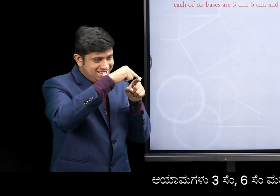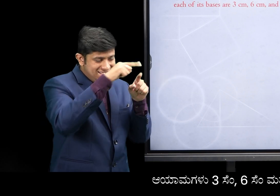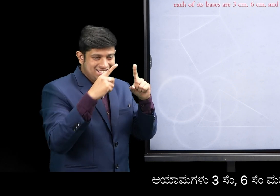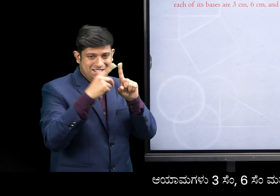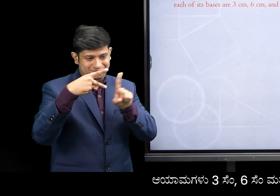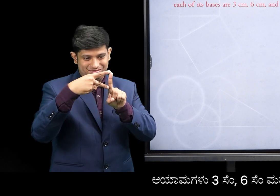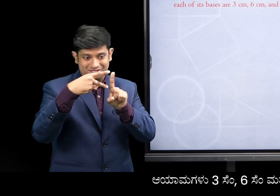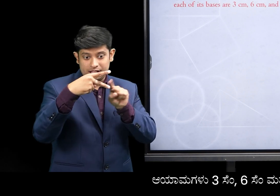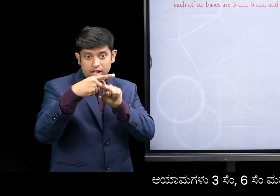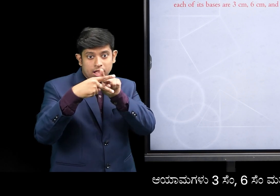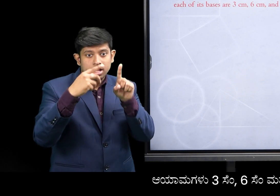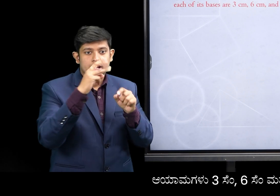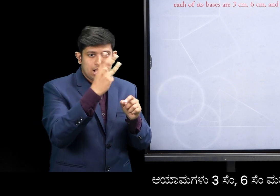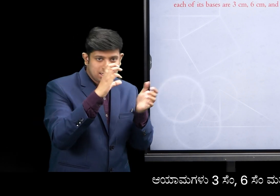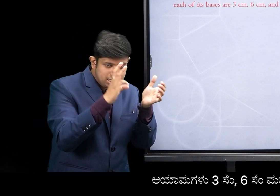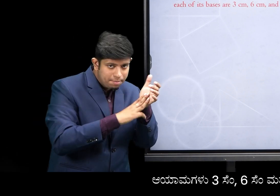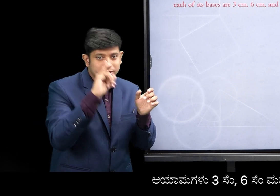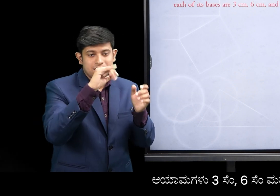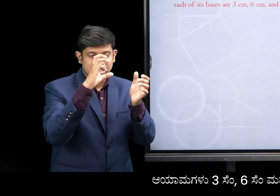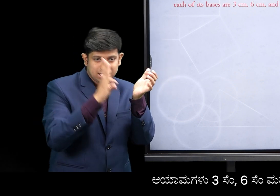3 ಸೆಂಟಿಮೀಟರ್, 6 ಸೆಂಟಿಮೀಟರ್ ಮತ್ತು 7 ಸೆಂಟಿಮೀಟರ್ ಆಗಿದೆ.